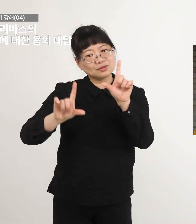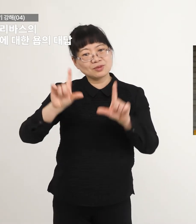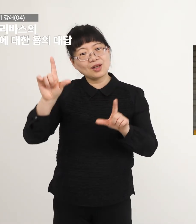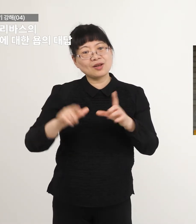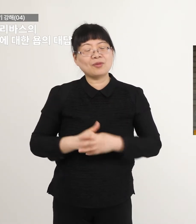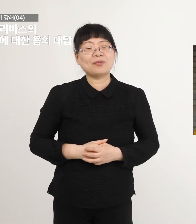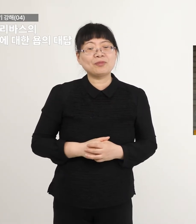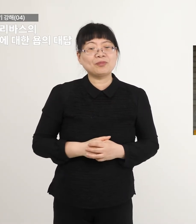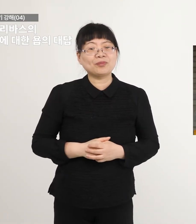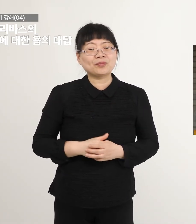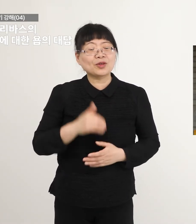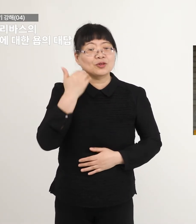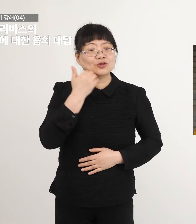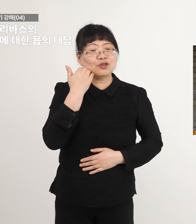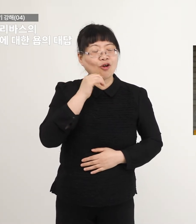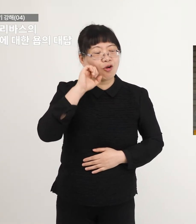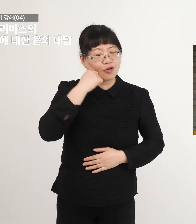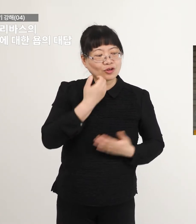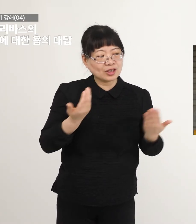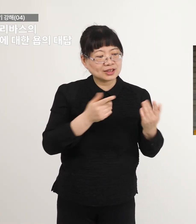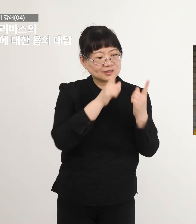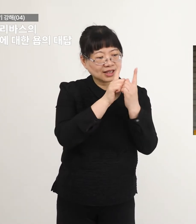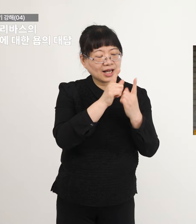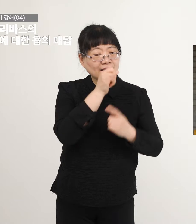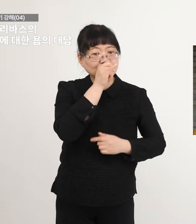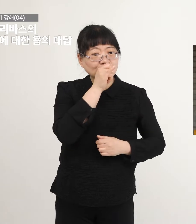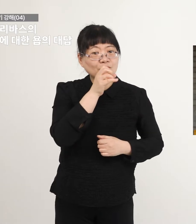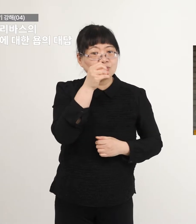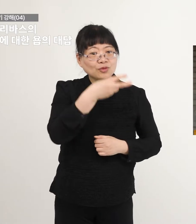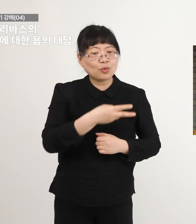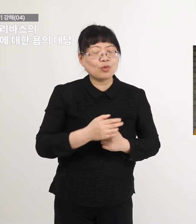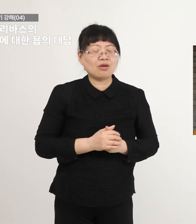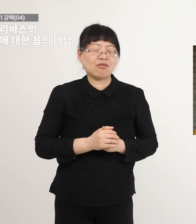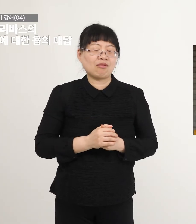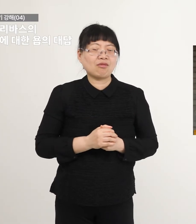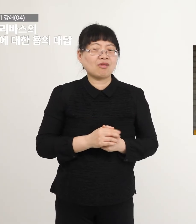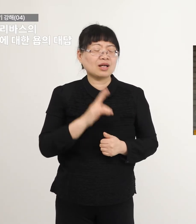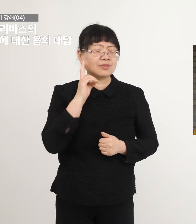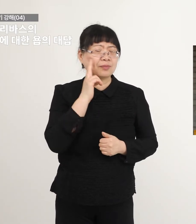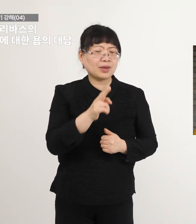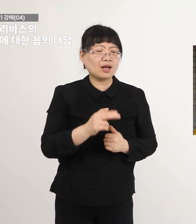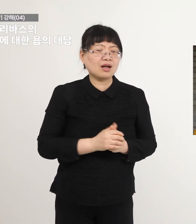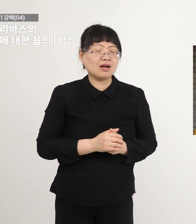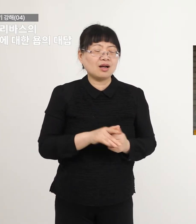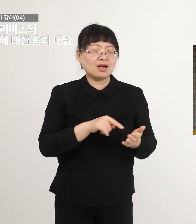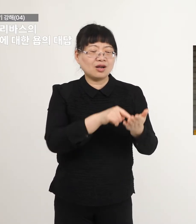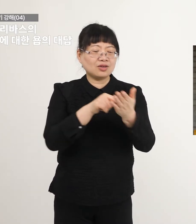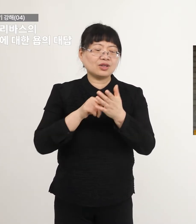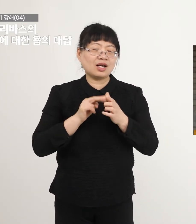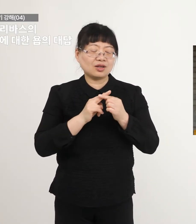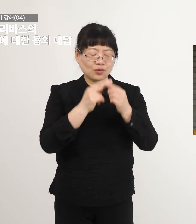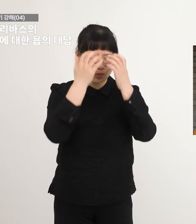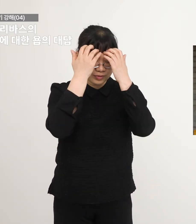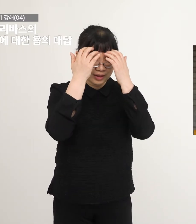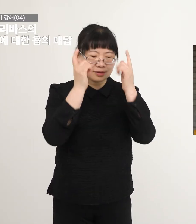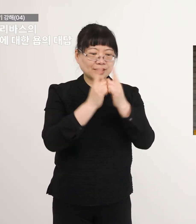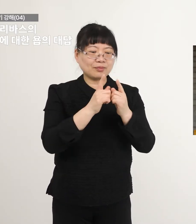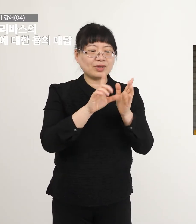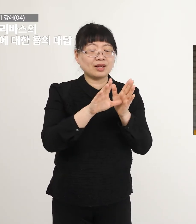우리는 누가 이렇게 어려운 일을 당하거나 참혹한 외로움과 고난 속에 있을